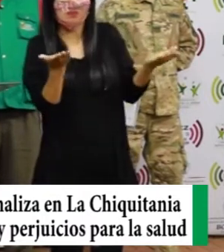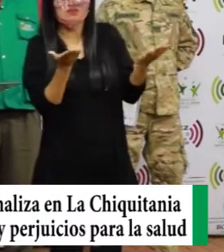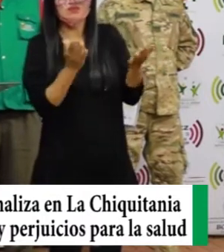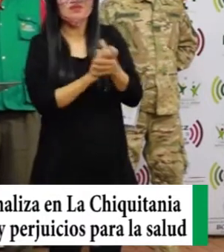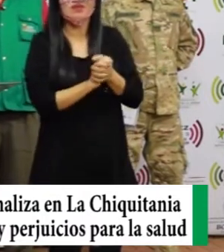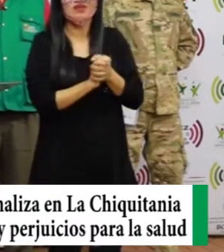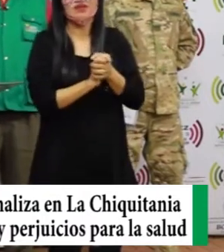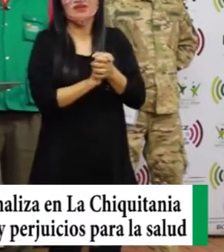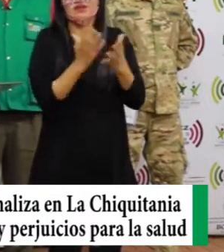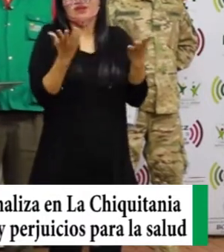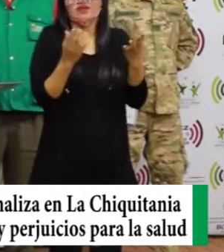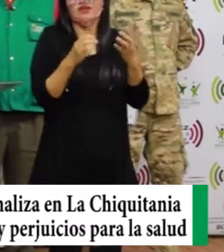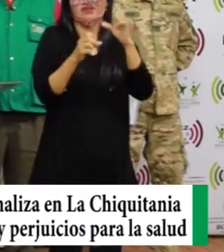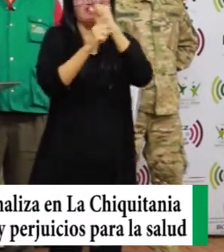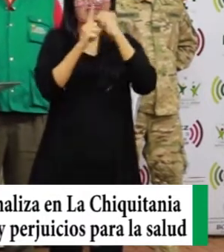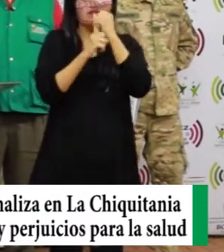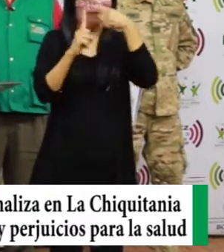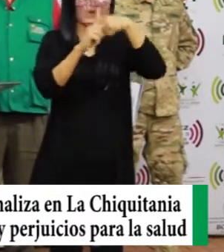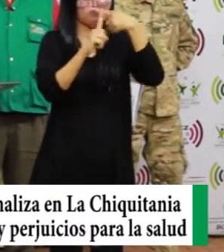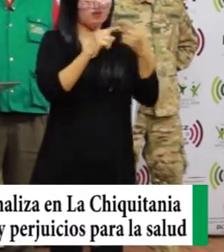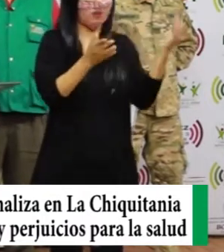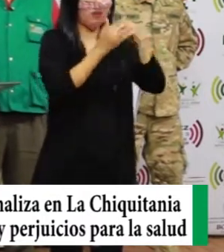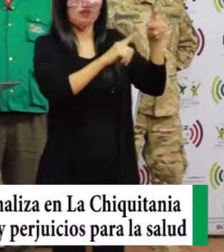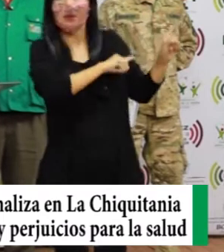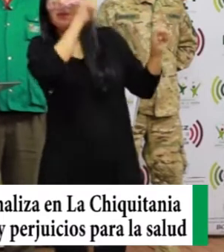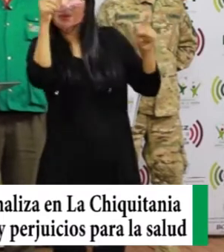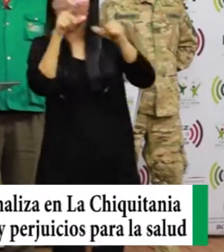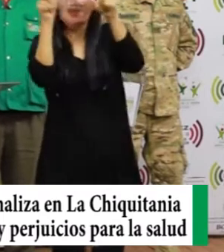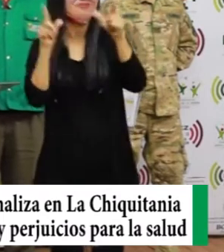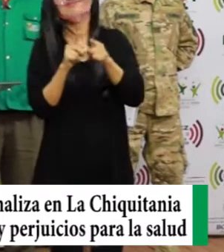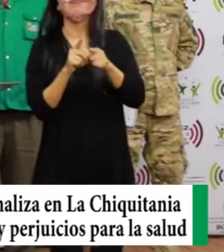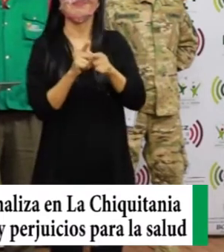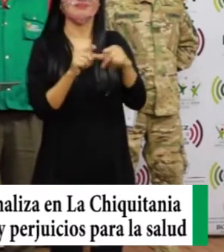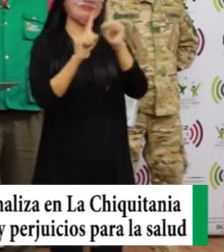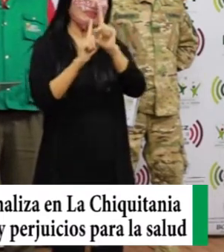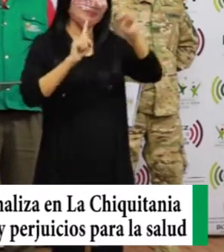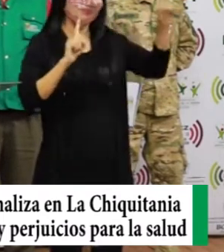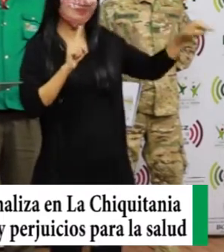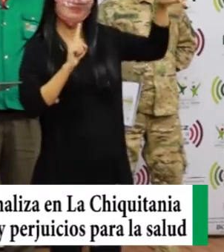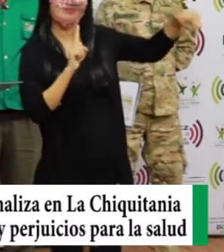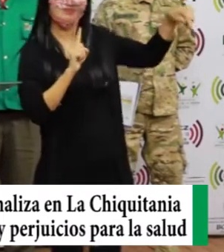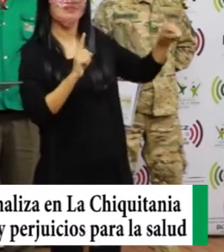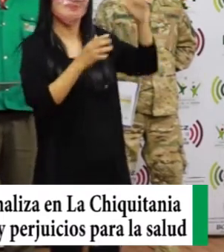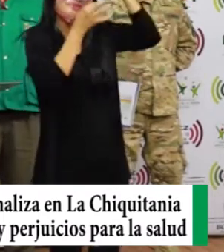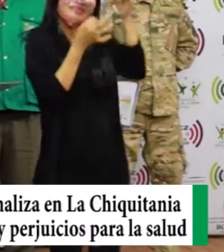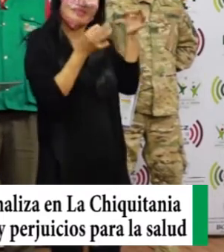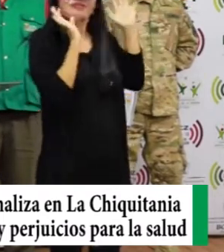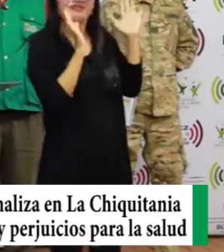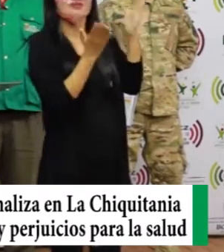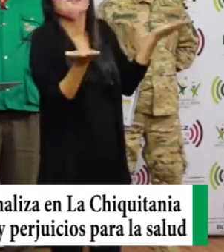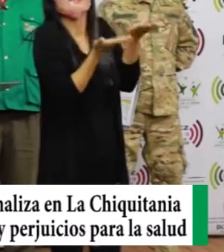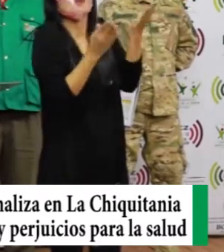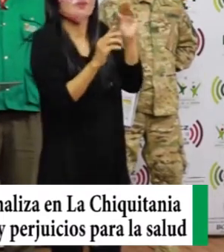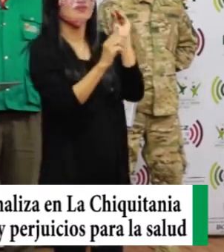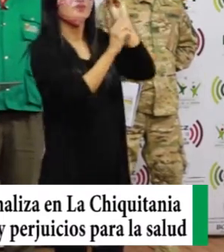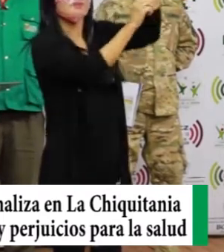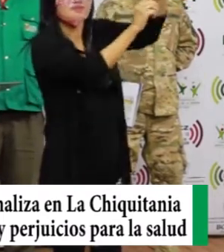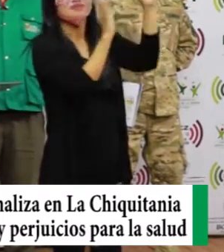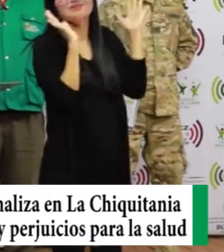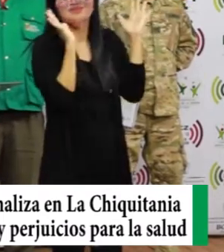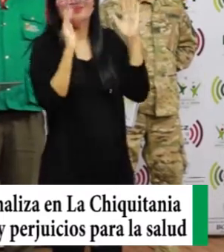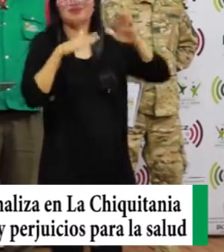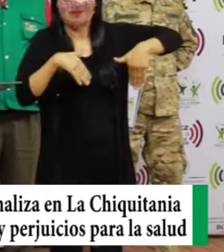cierto?, con la situación positiva que tienen. Por lo tanto, estarán aislados. Se determinará el centro que